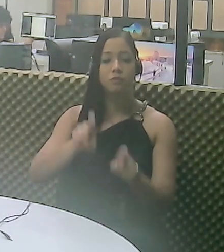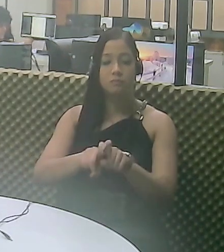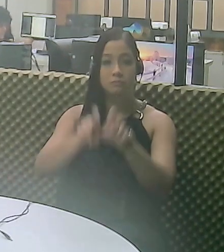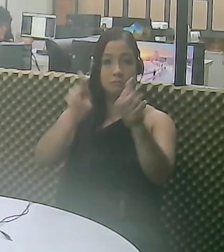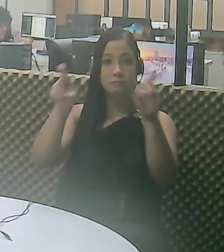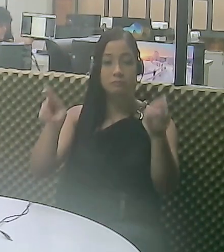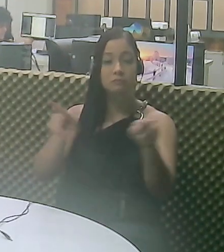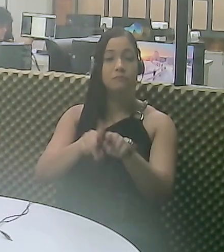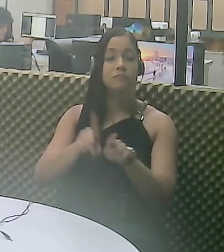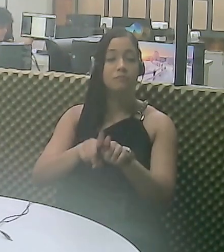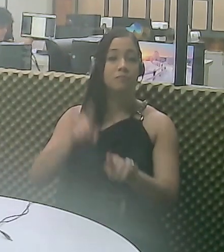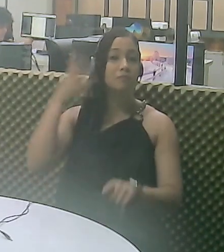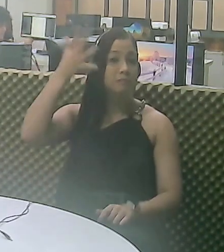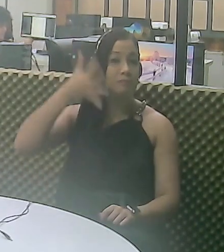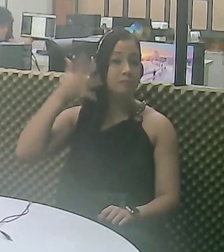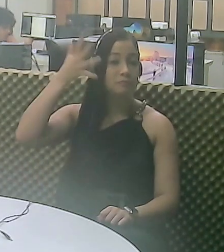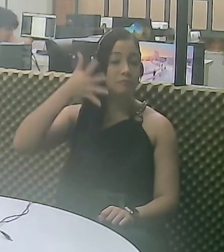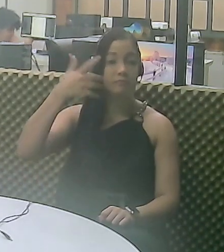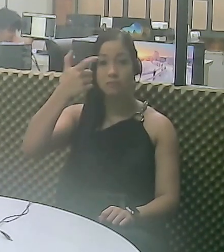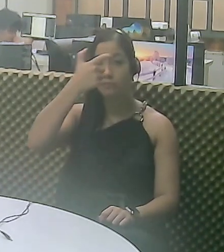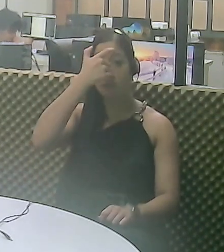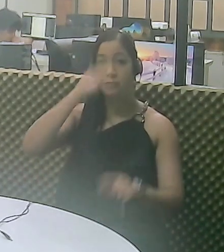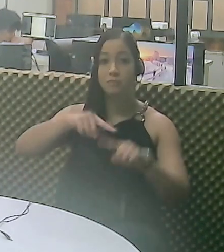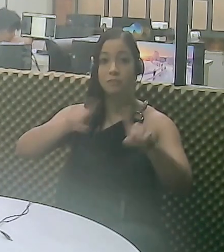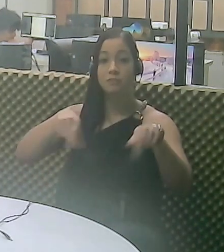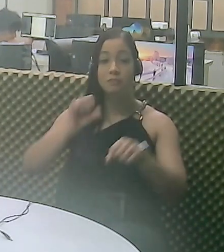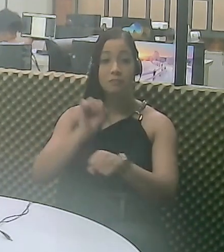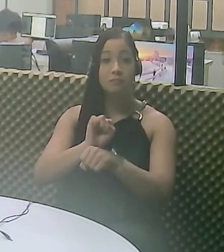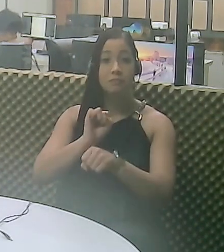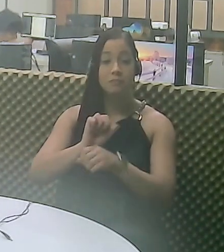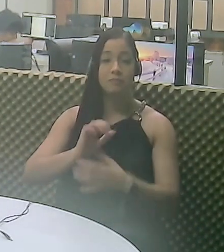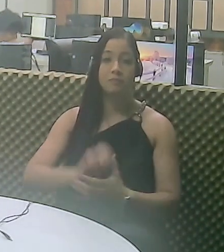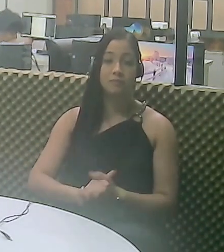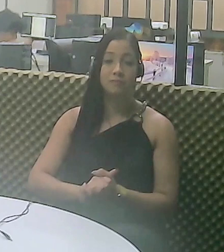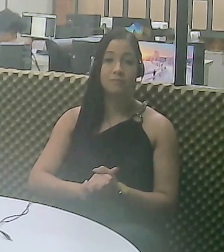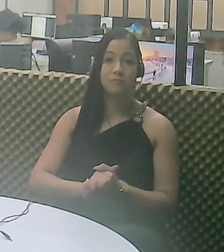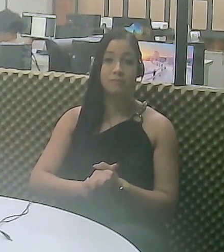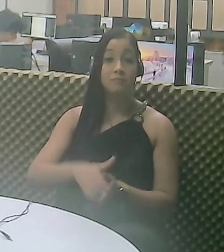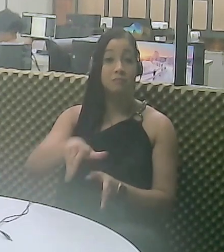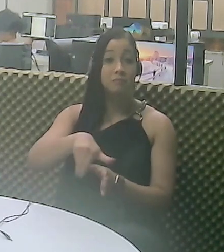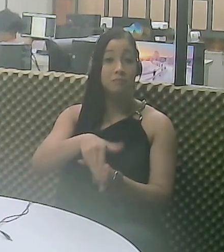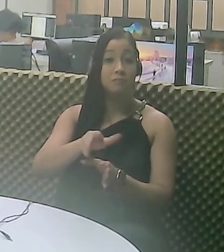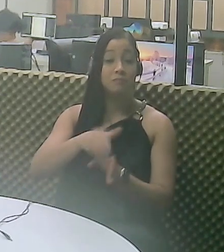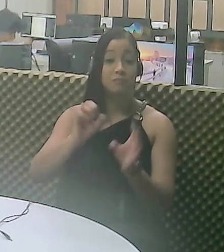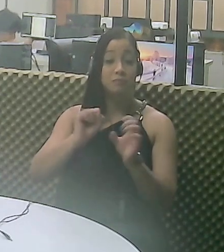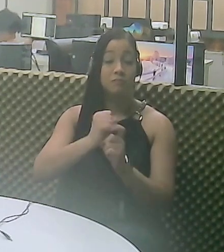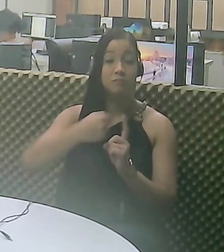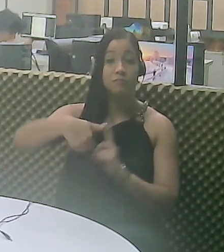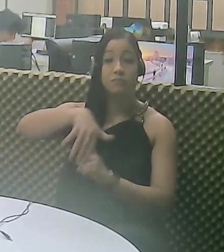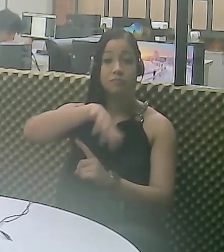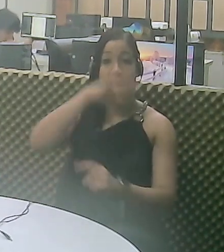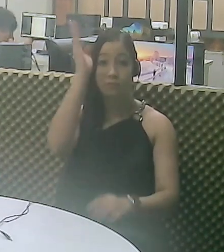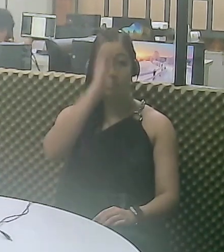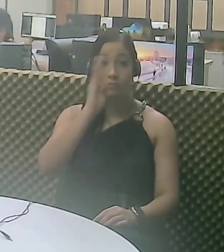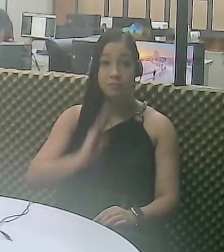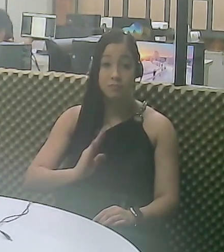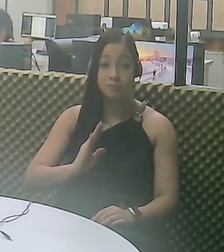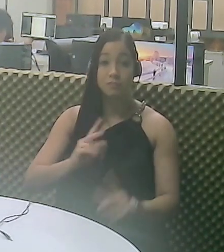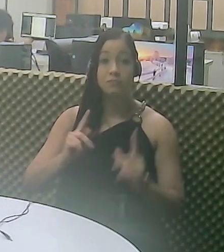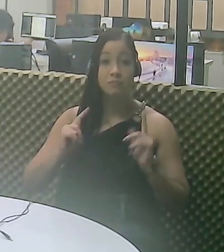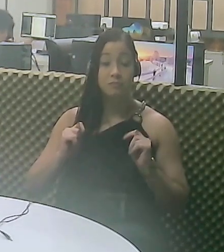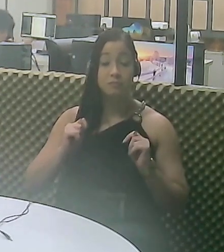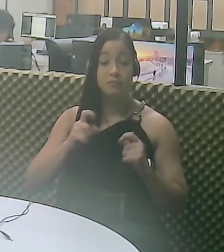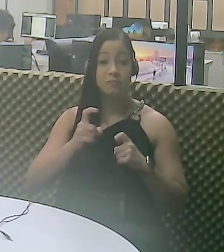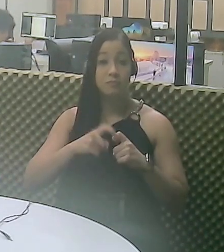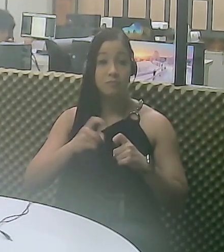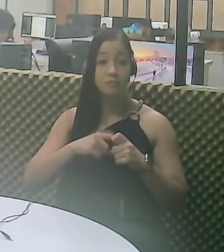e palestras de conscientização nas salas de espera. Seguindo a recomendação da Sociedade Brasileira de Mastologia,